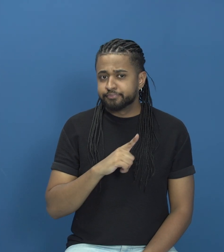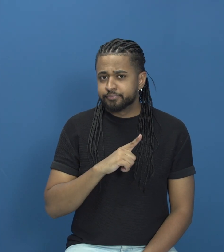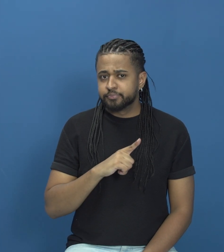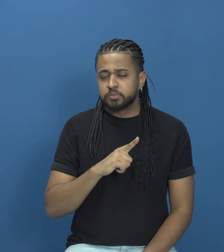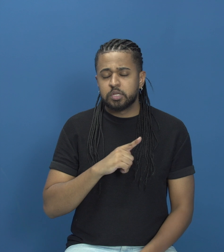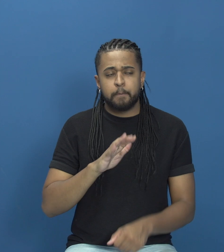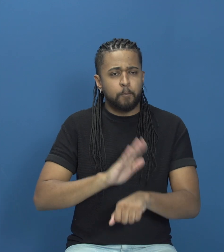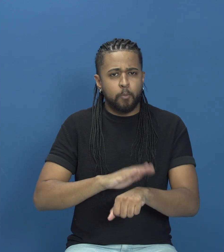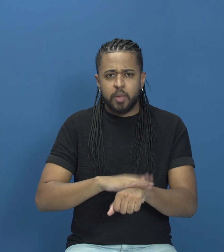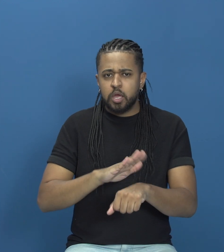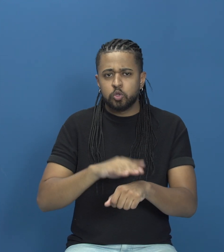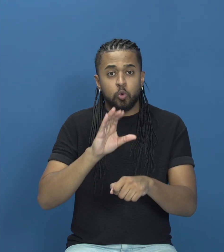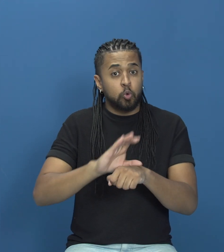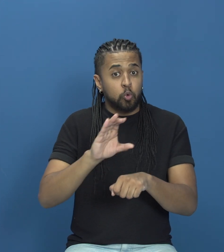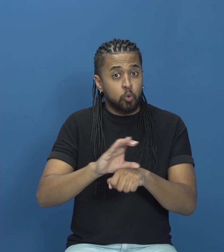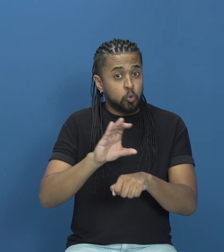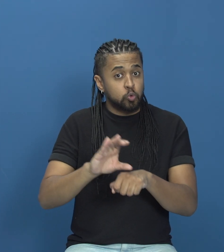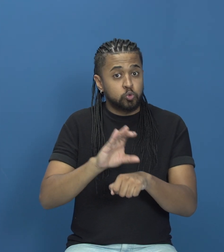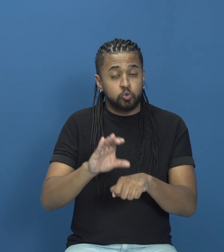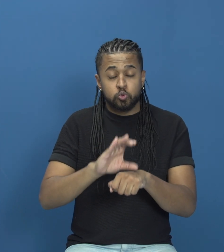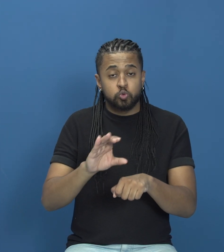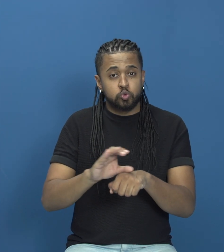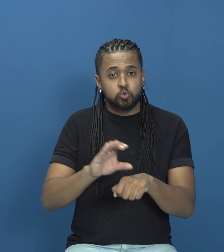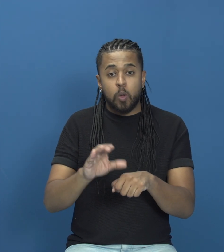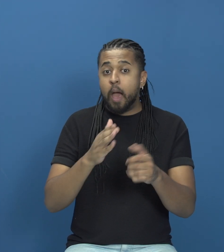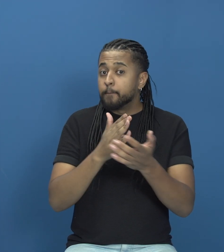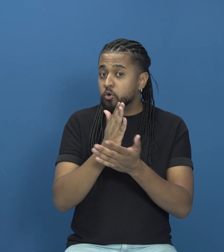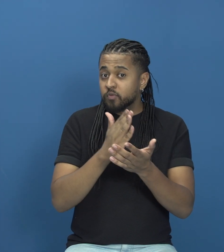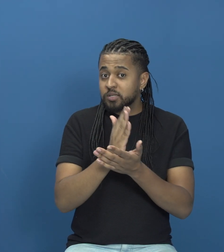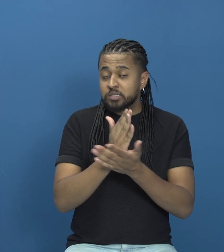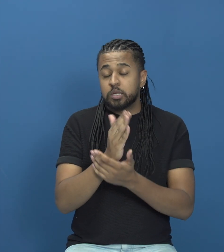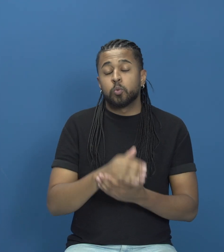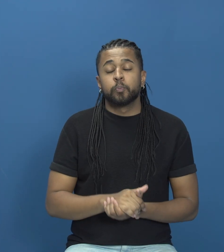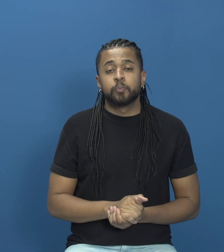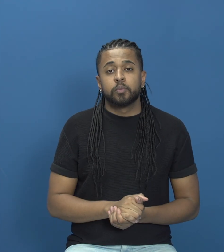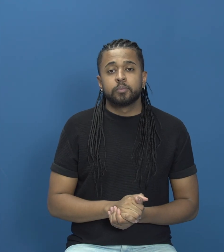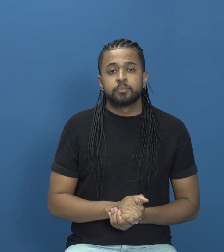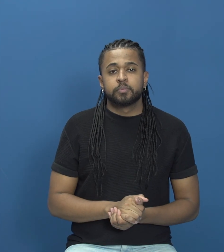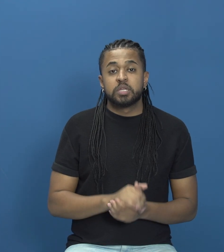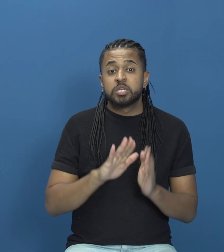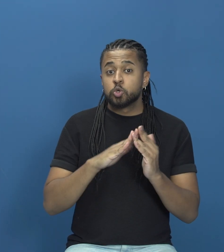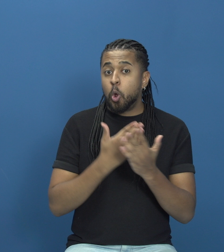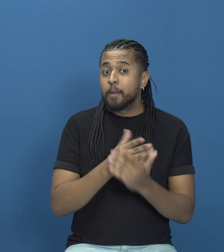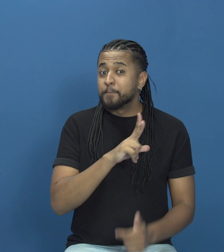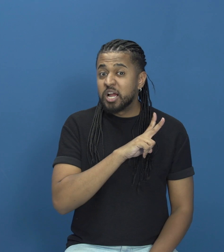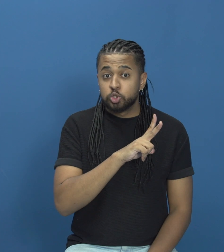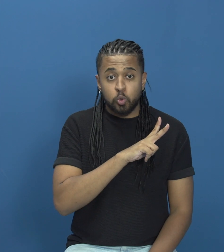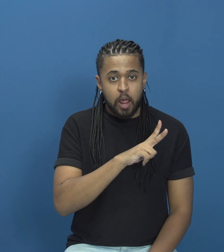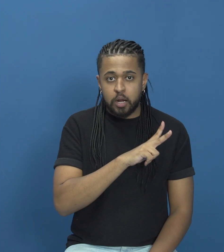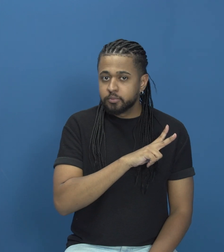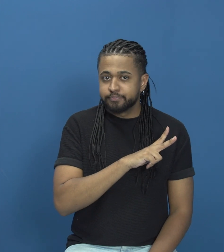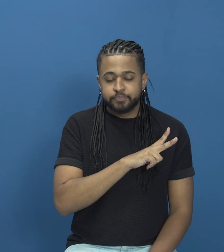momento, cursado, abre parênteses, com aprovação, fecha parênteses, em escolas